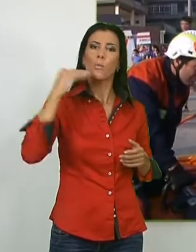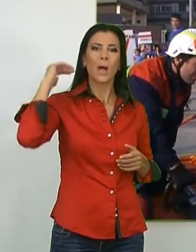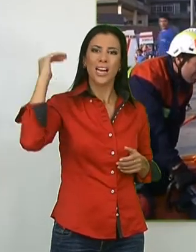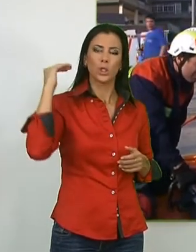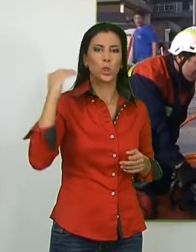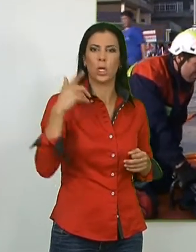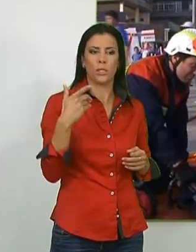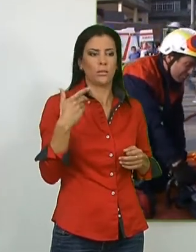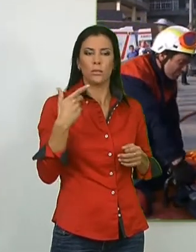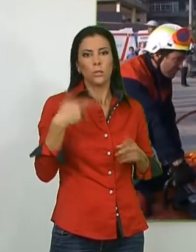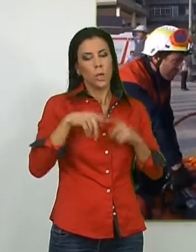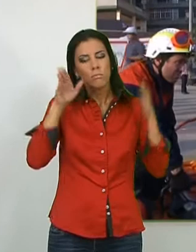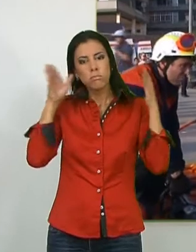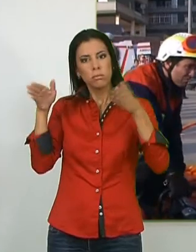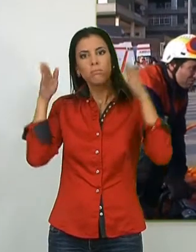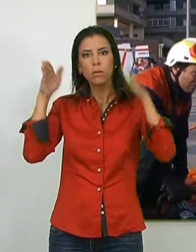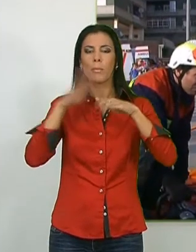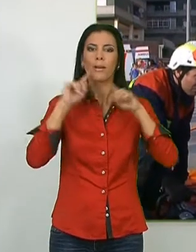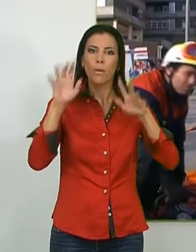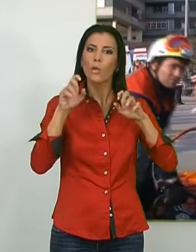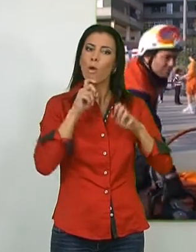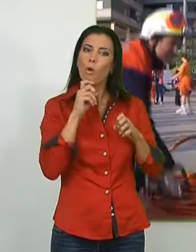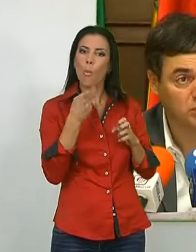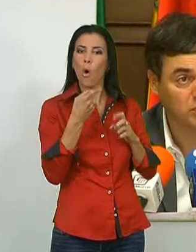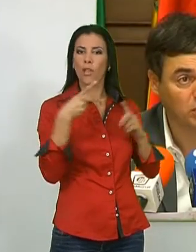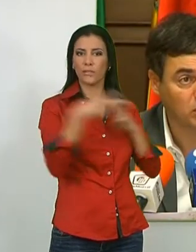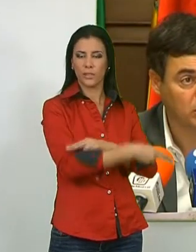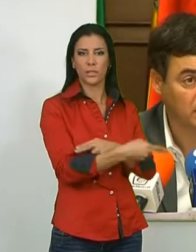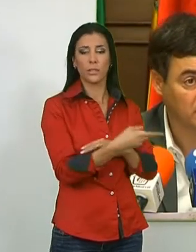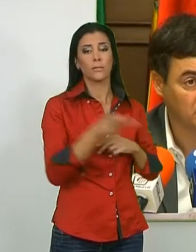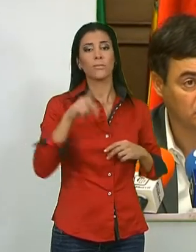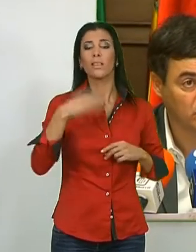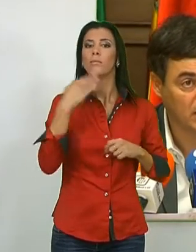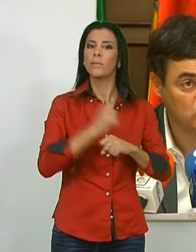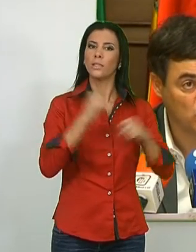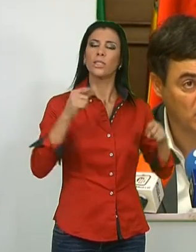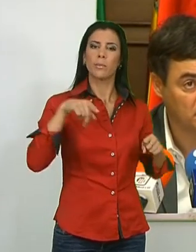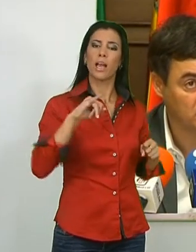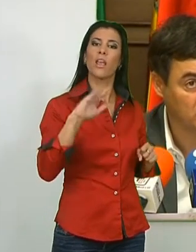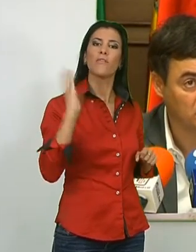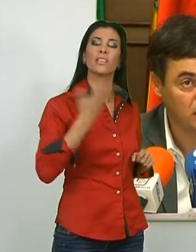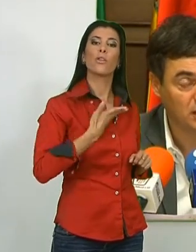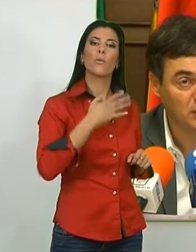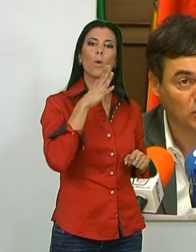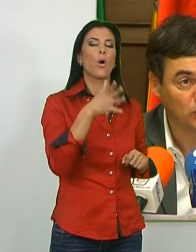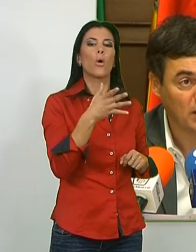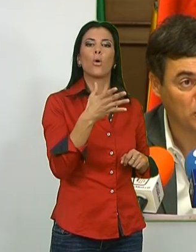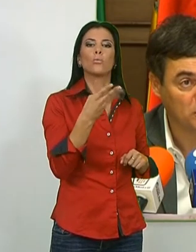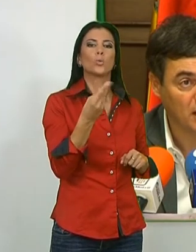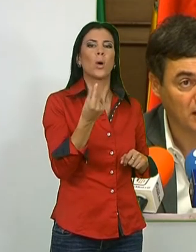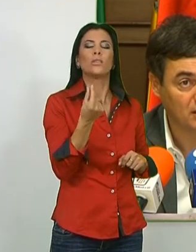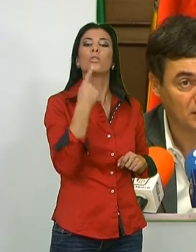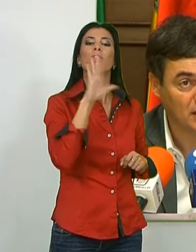mayores por lo que a ellos ha ido dirigido el grosor de las actividades igualmente los mayores se ven afectados en